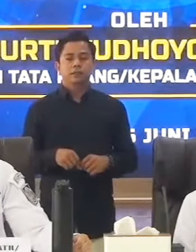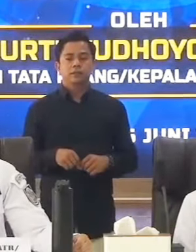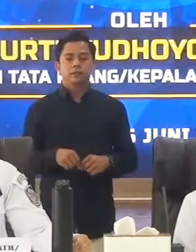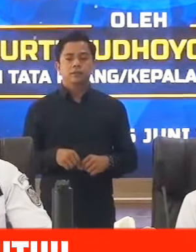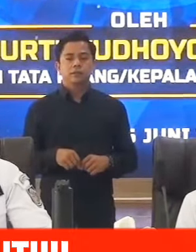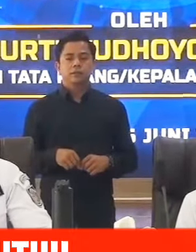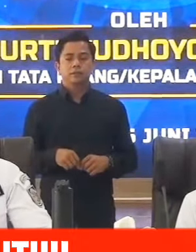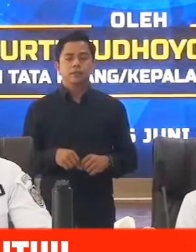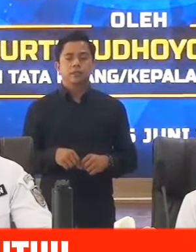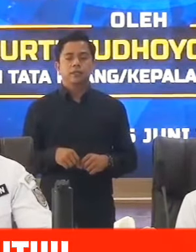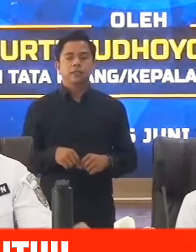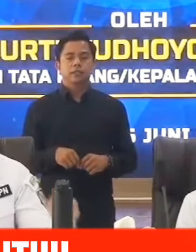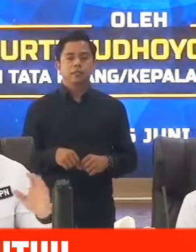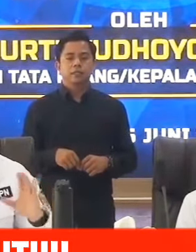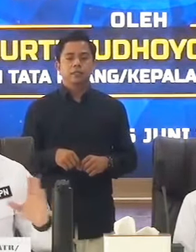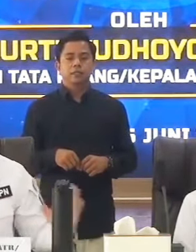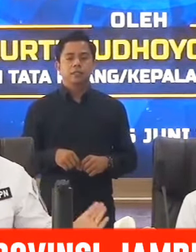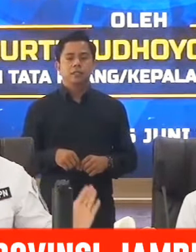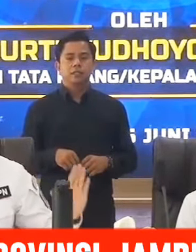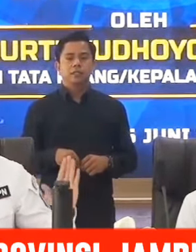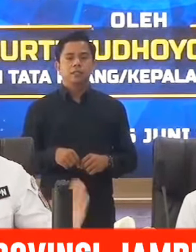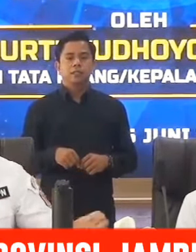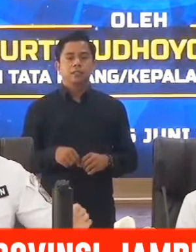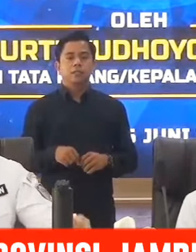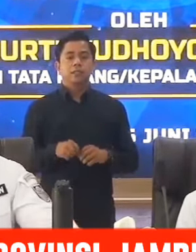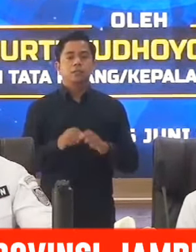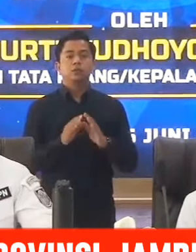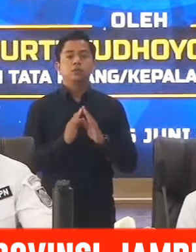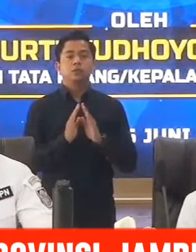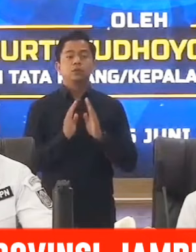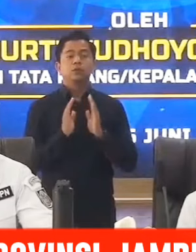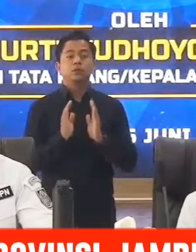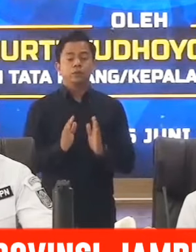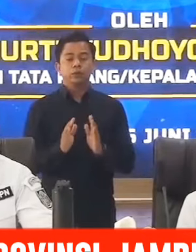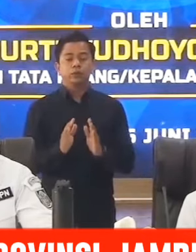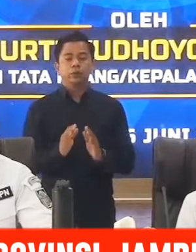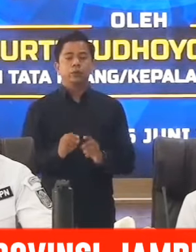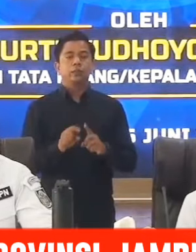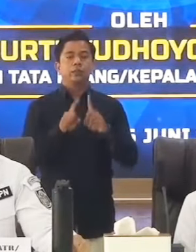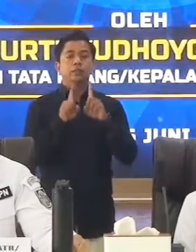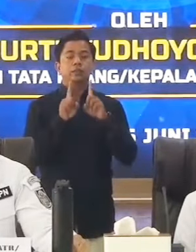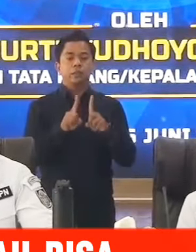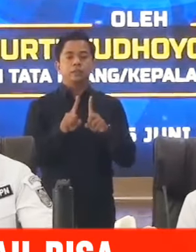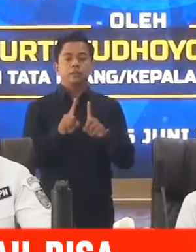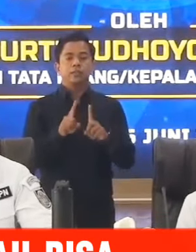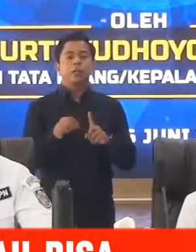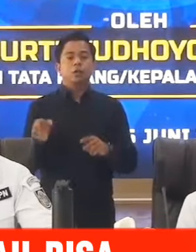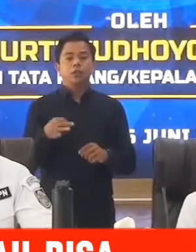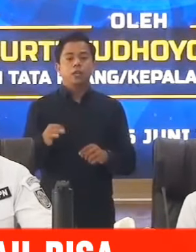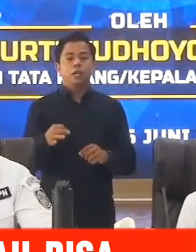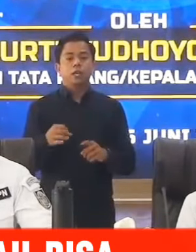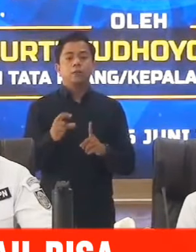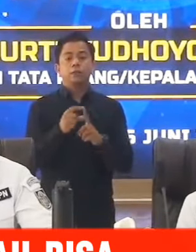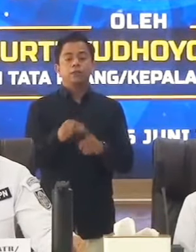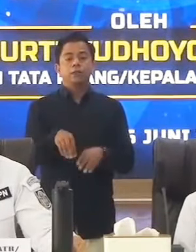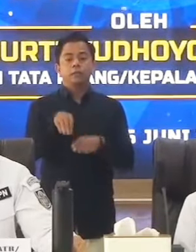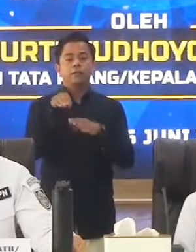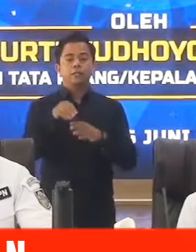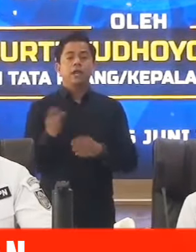elektronik yang secara utuh 11 kabupaten kota seprovinsi Jambi per hari ini sudah